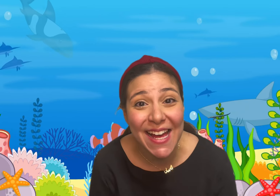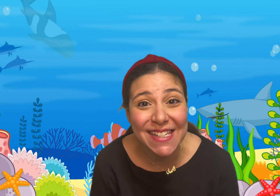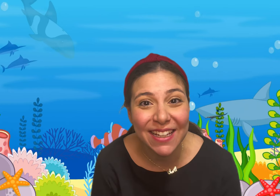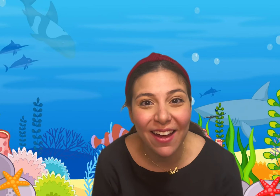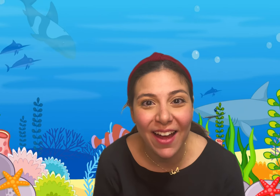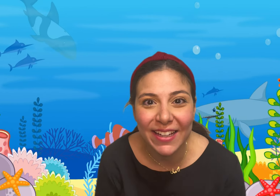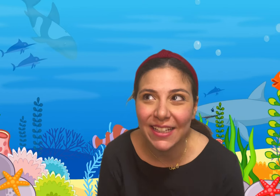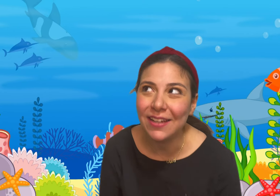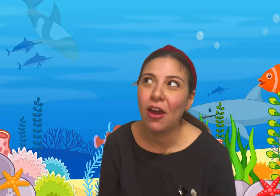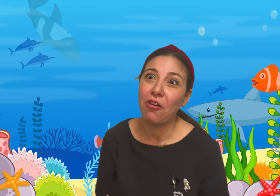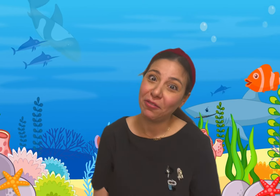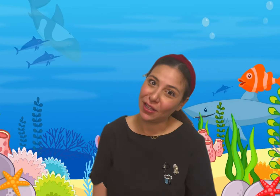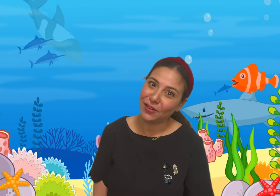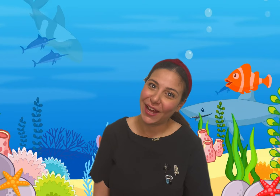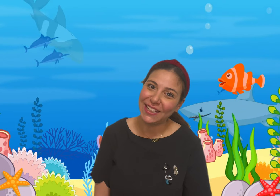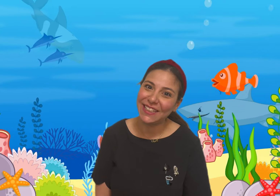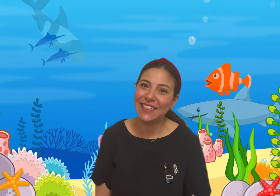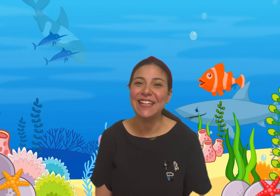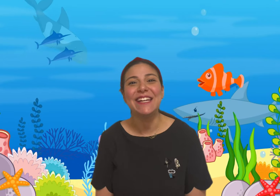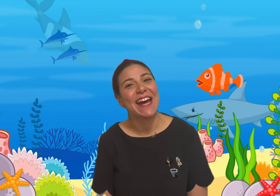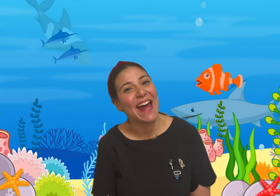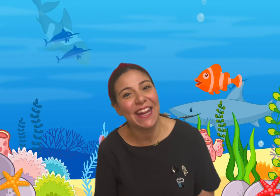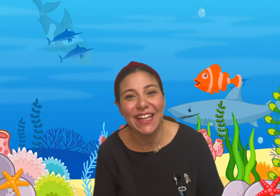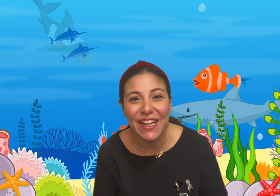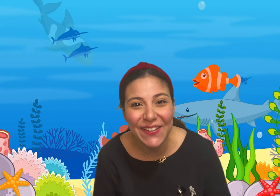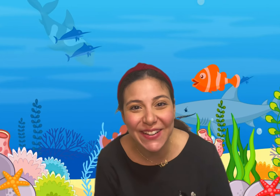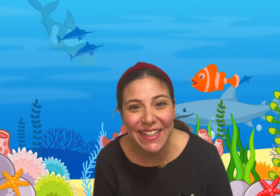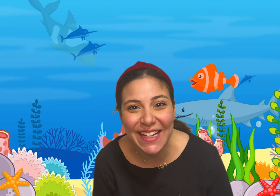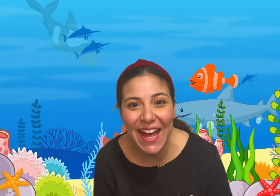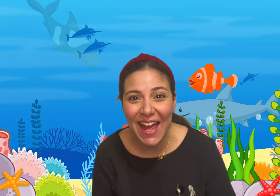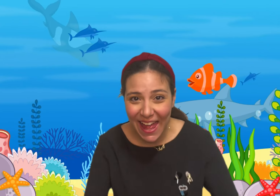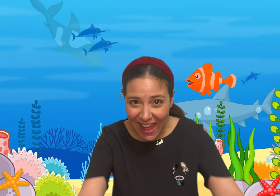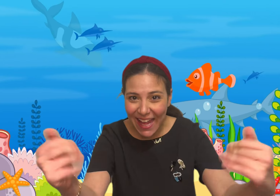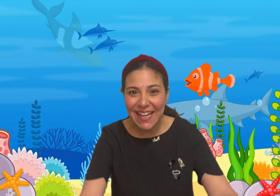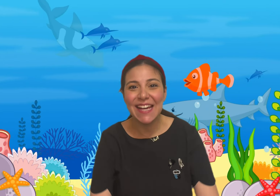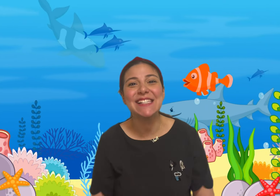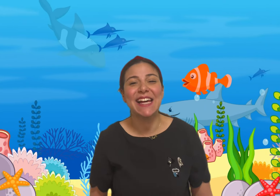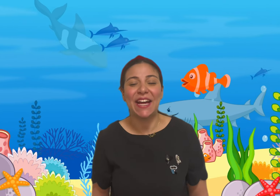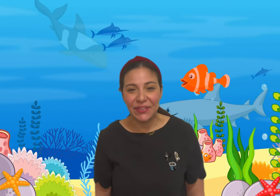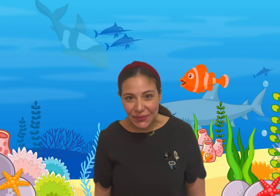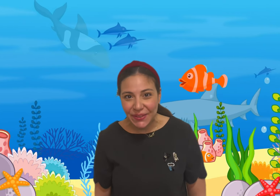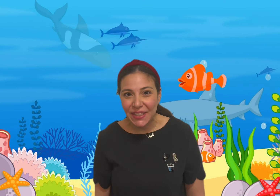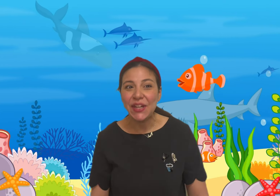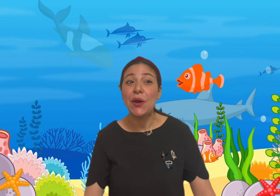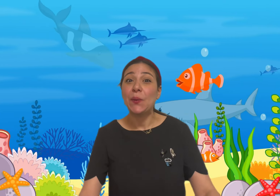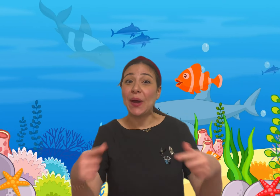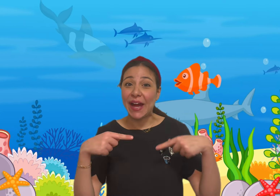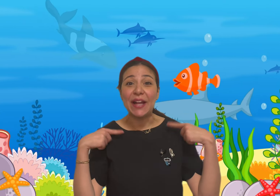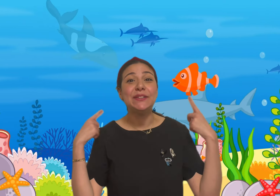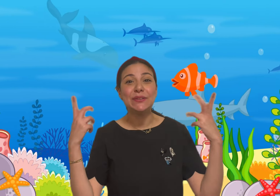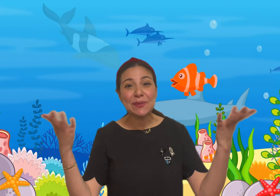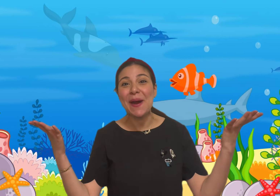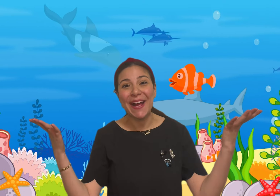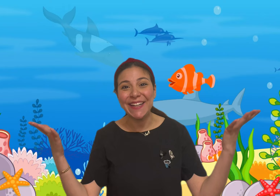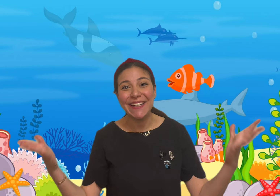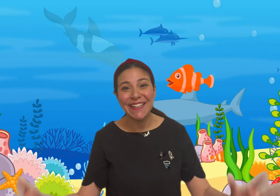أصدقائي فلنغني هذه الأغنية هيا ساعدوني وغنوا معي